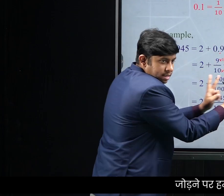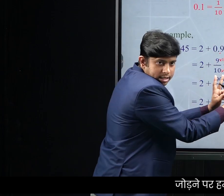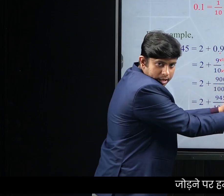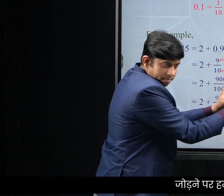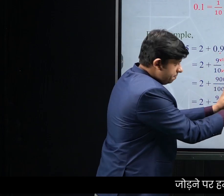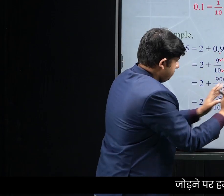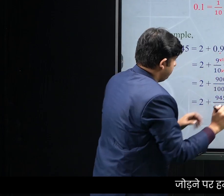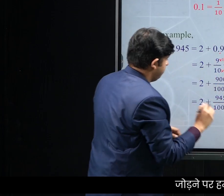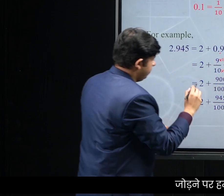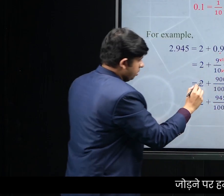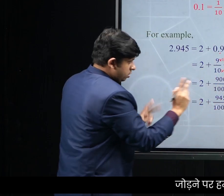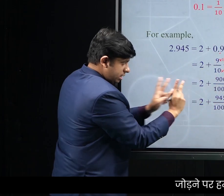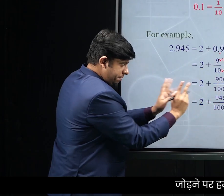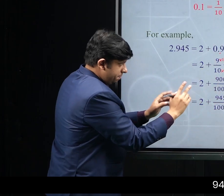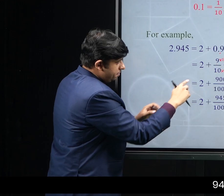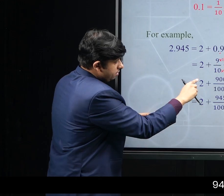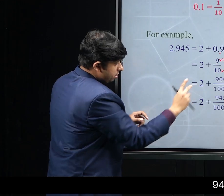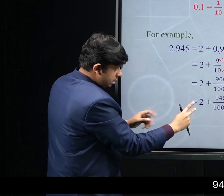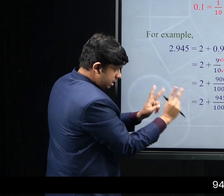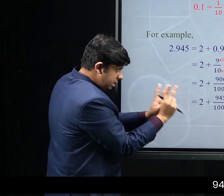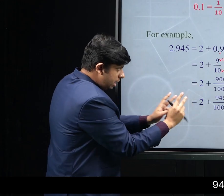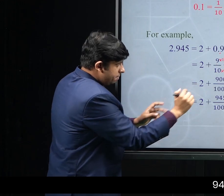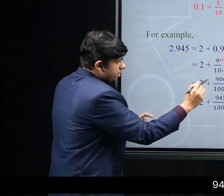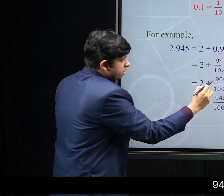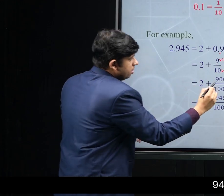ஆகும். 0 கீழே கொண்டு செல்லவும் நமக்கு 60